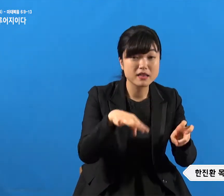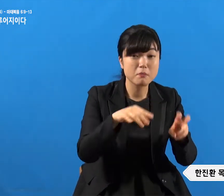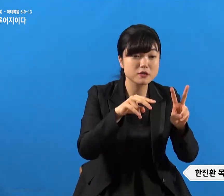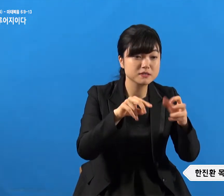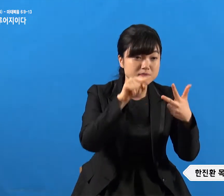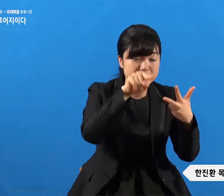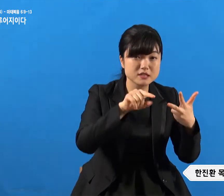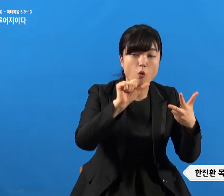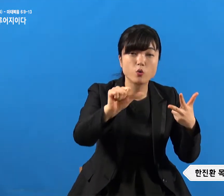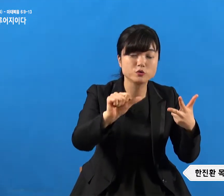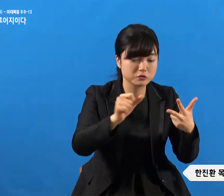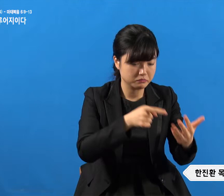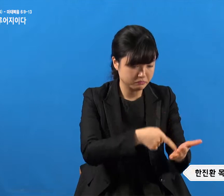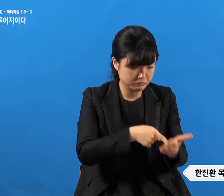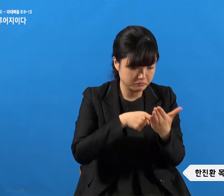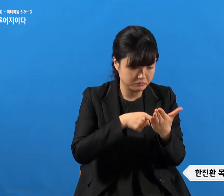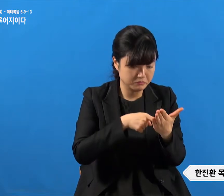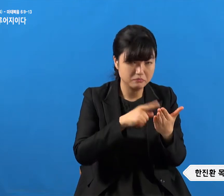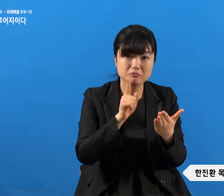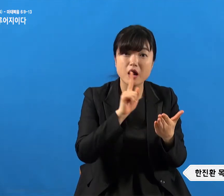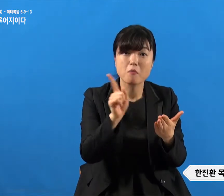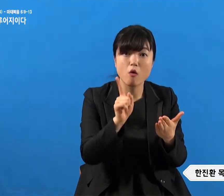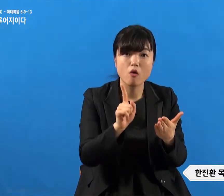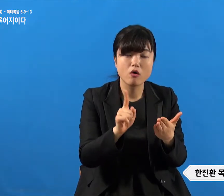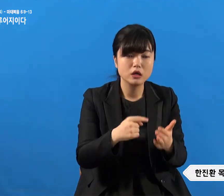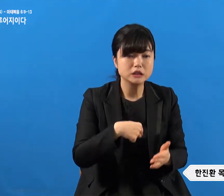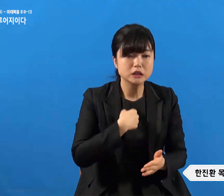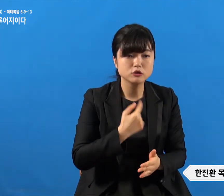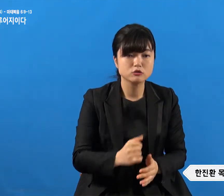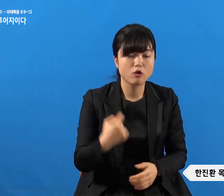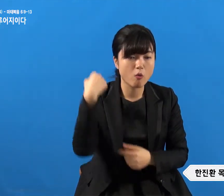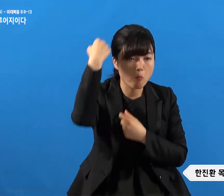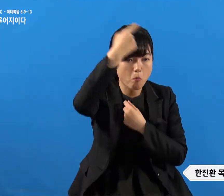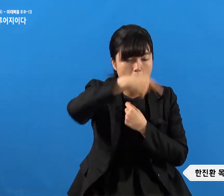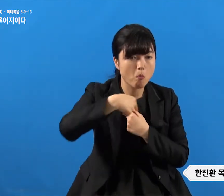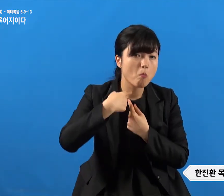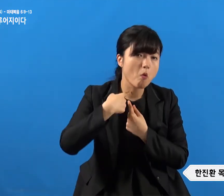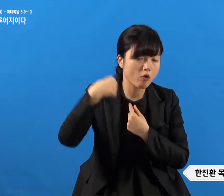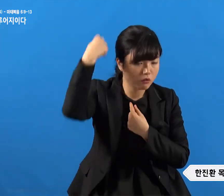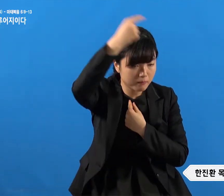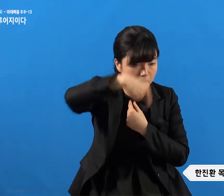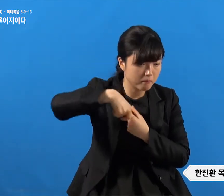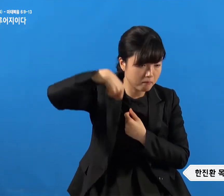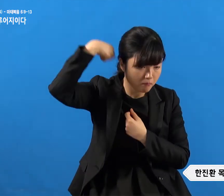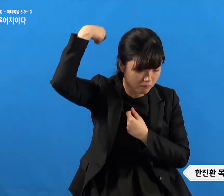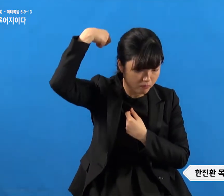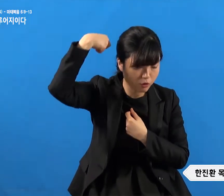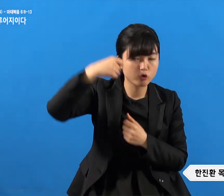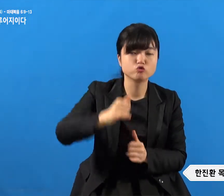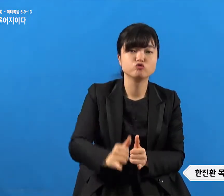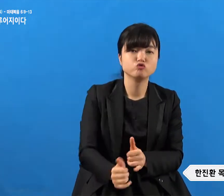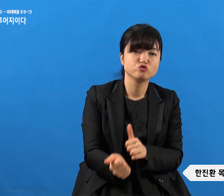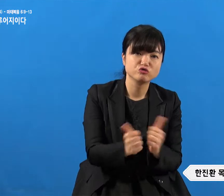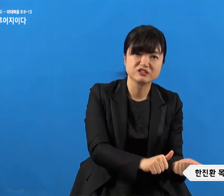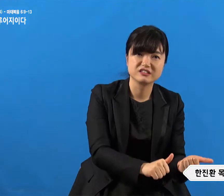마태복음 27장 5절 말씀이 쏙 들어왔습니다. 스스로 목매어 죽은지라.